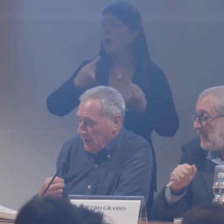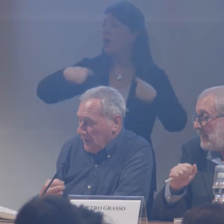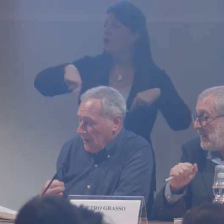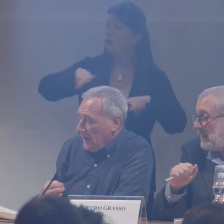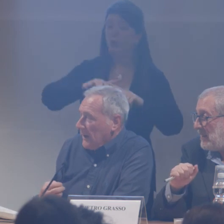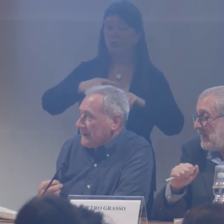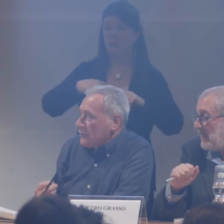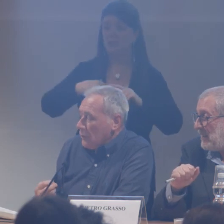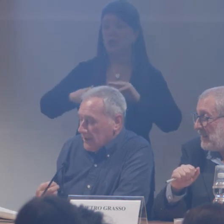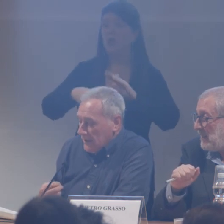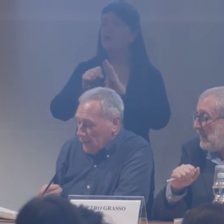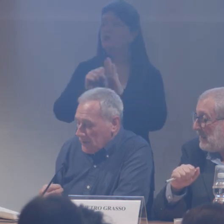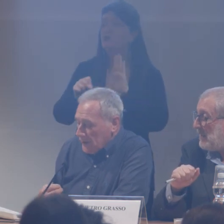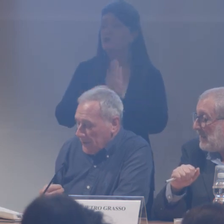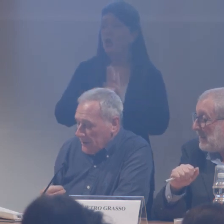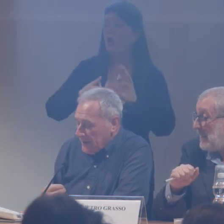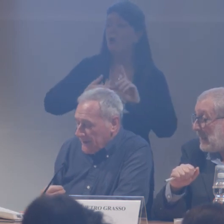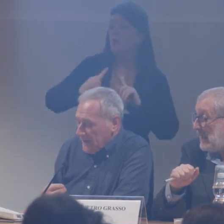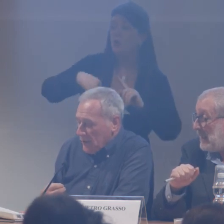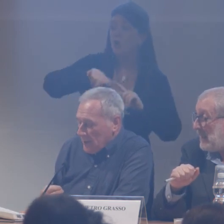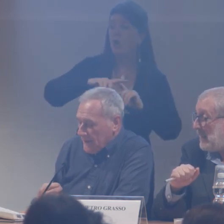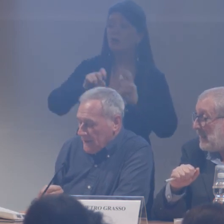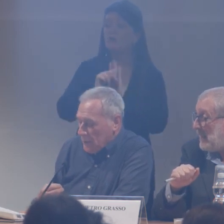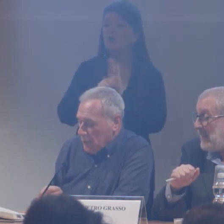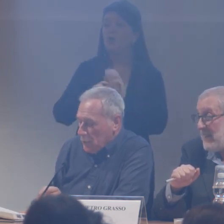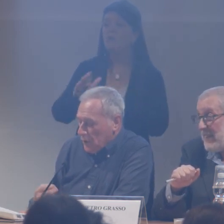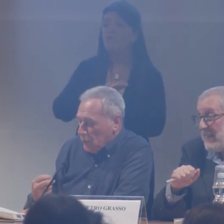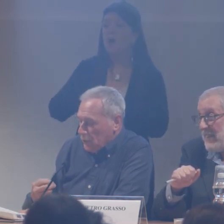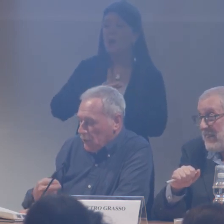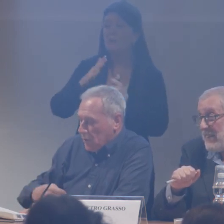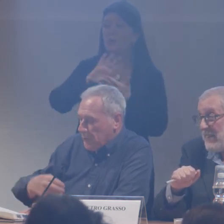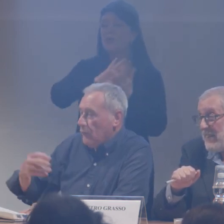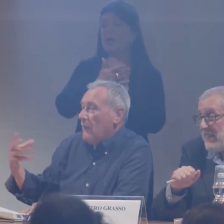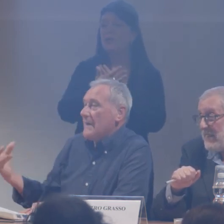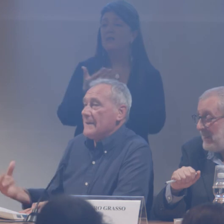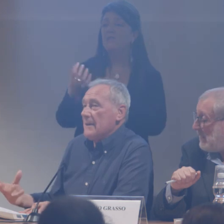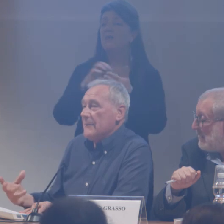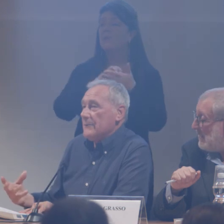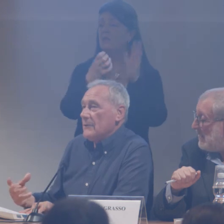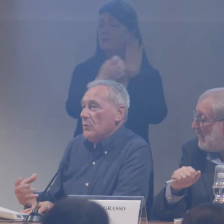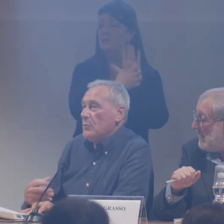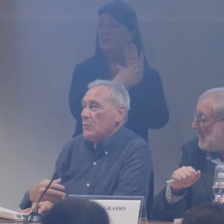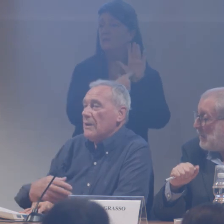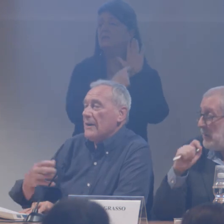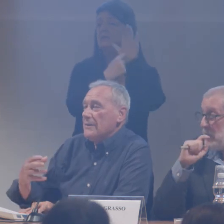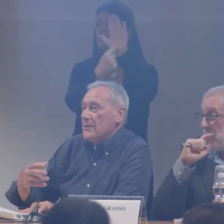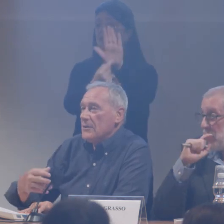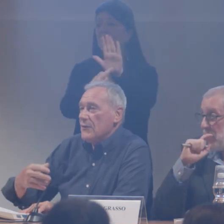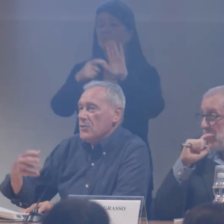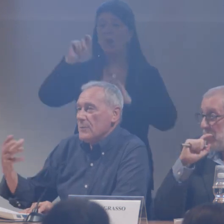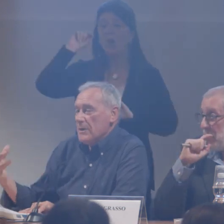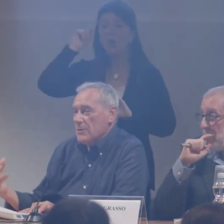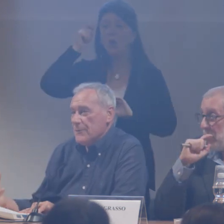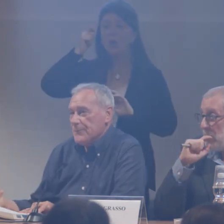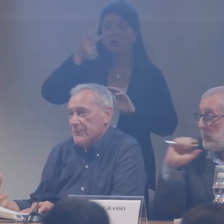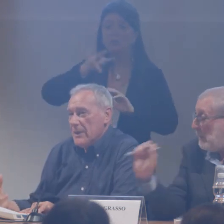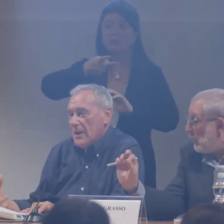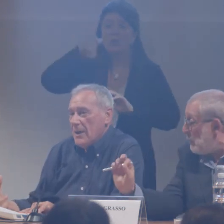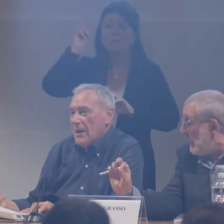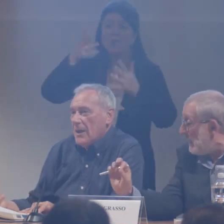storia, la storia della nostra famiglia, sia come il simbolo di una corruzione più vasta, di un più grande